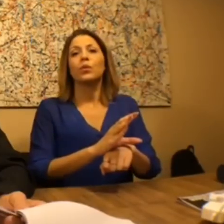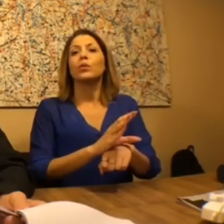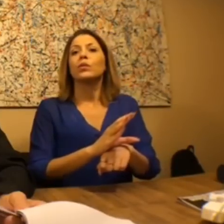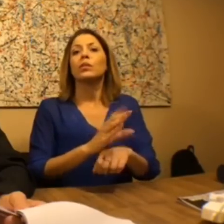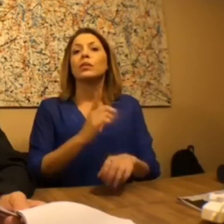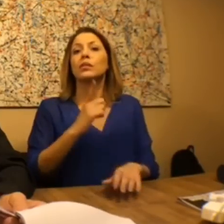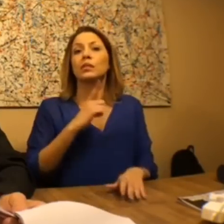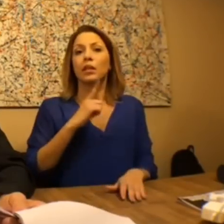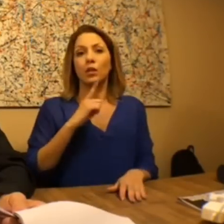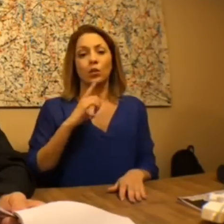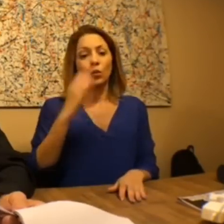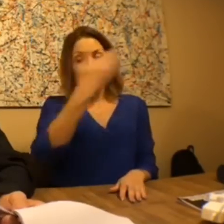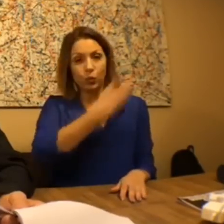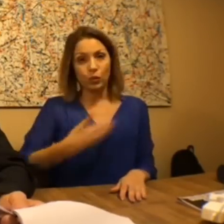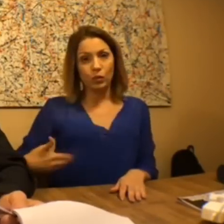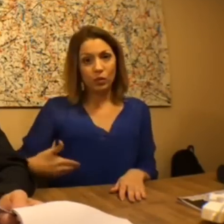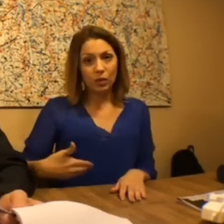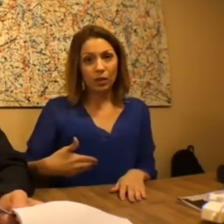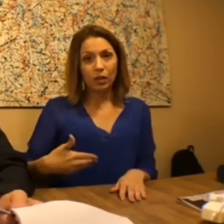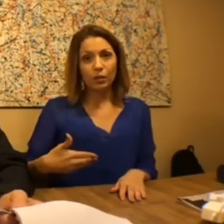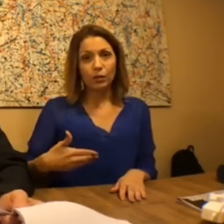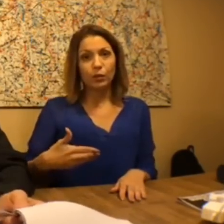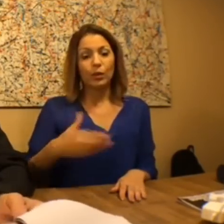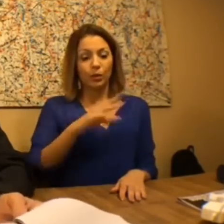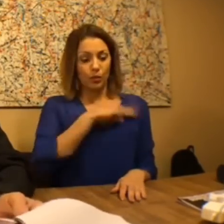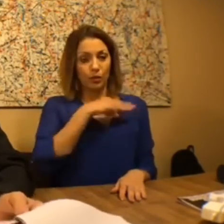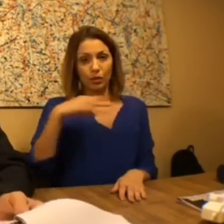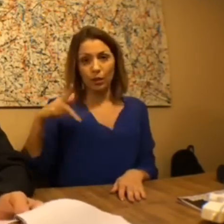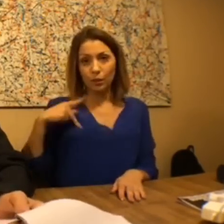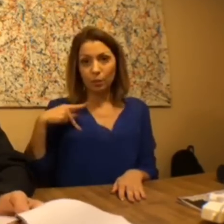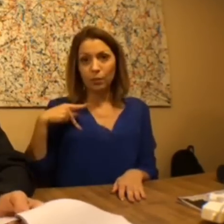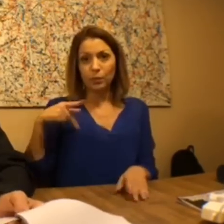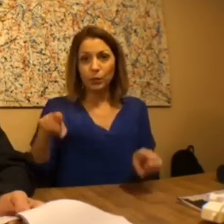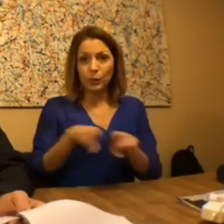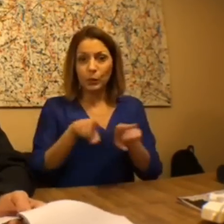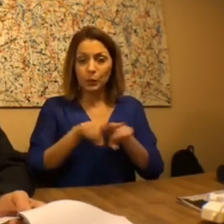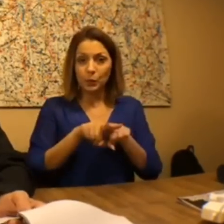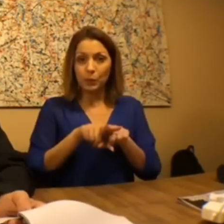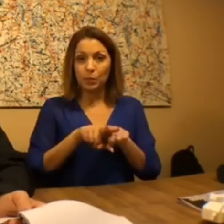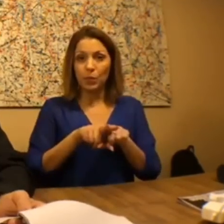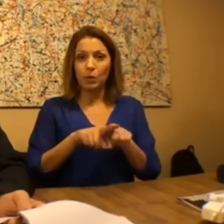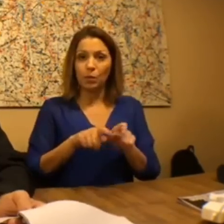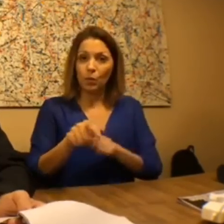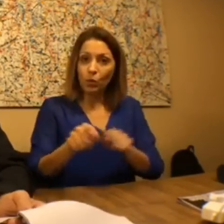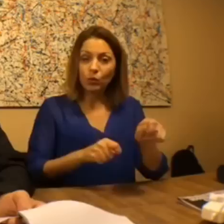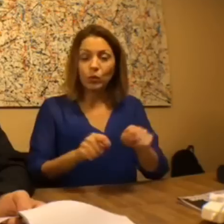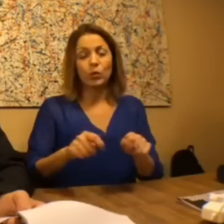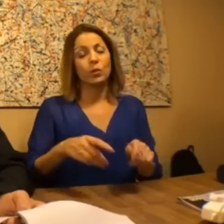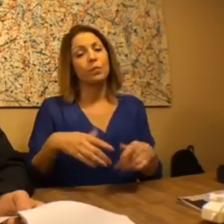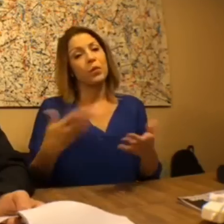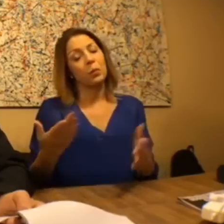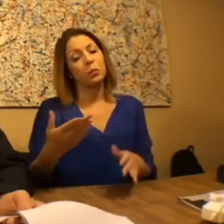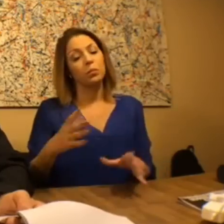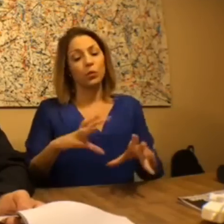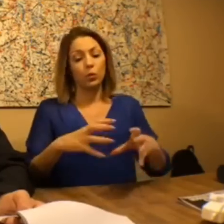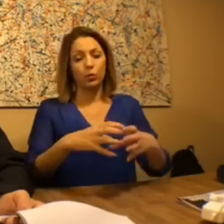das estruturas do Poder Judiciário e do Ministério Público. Bem, o pessoal do MP, do Poder